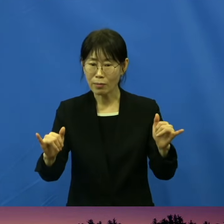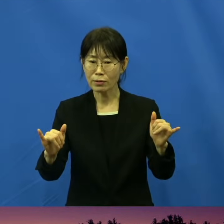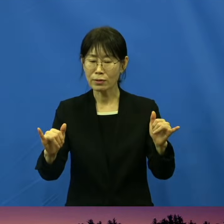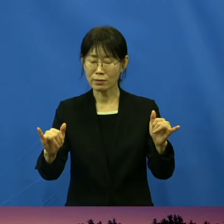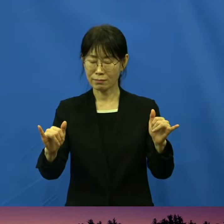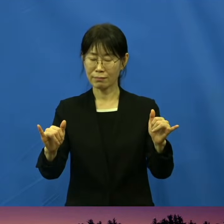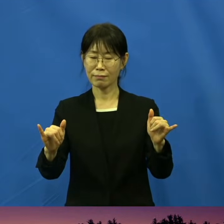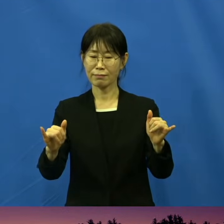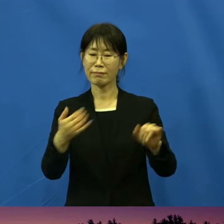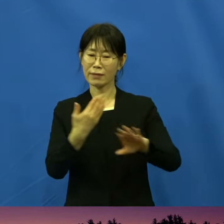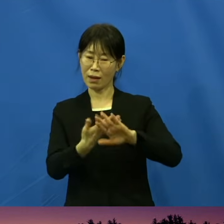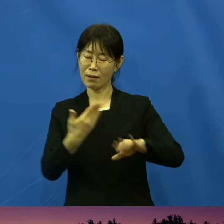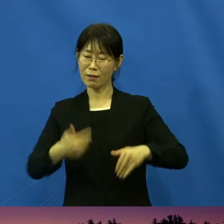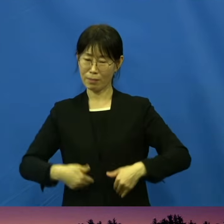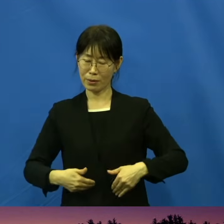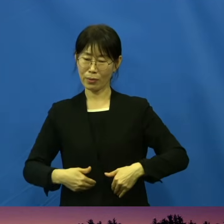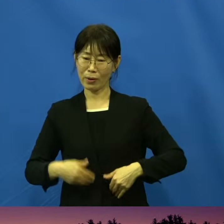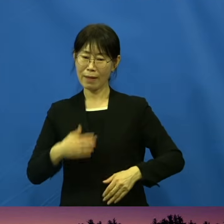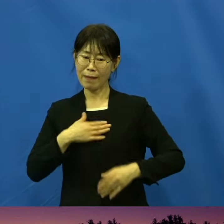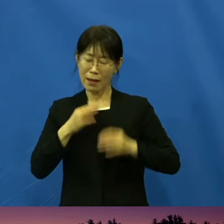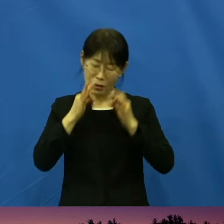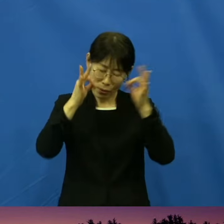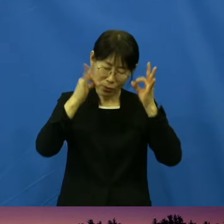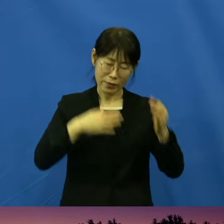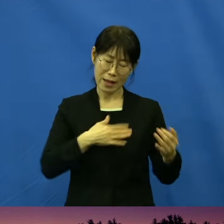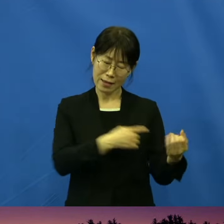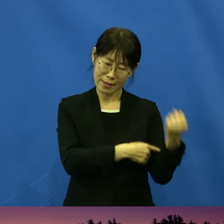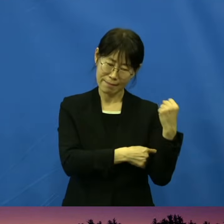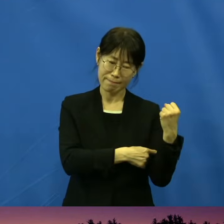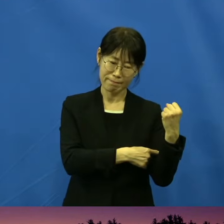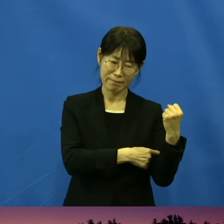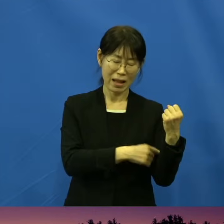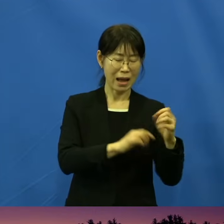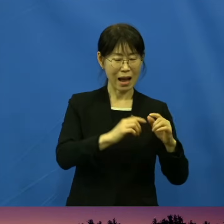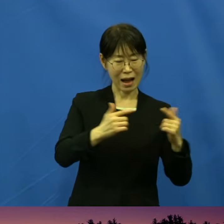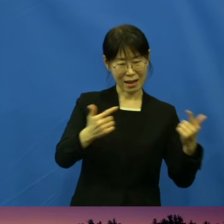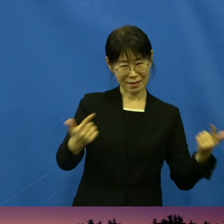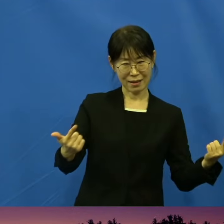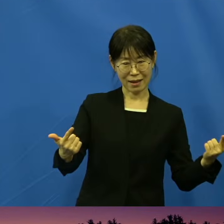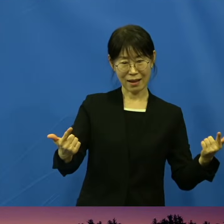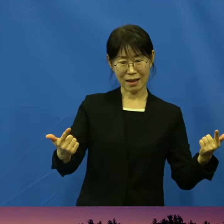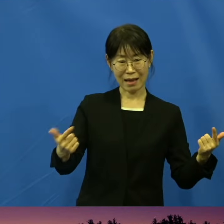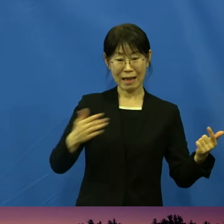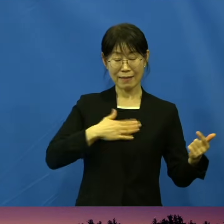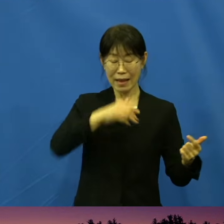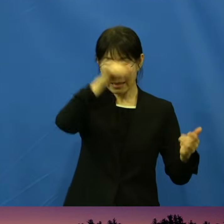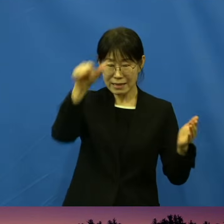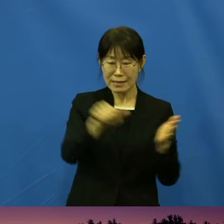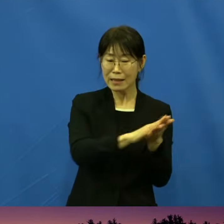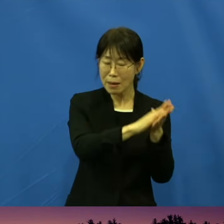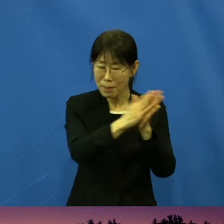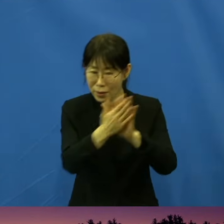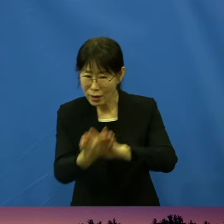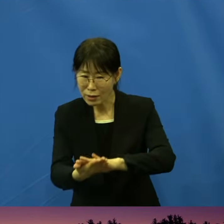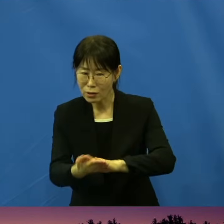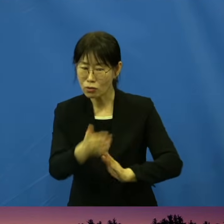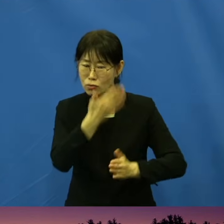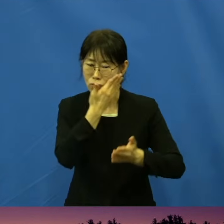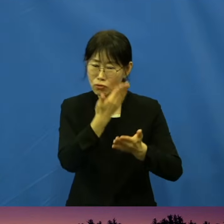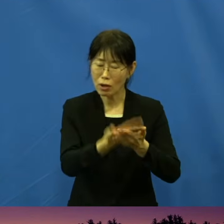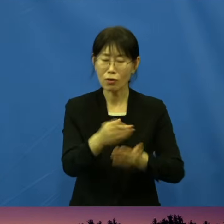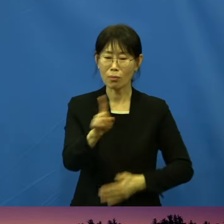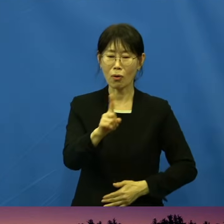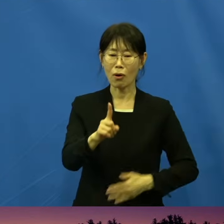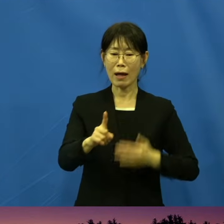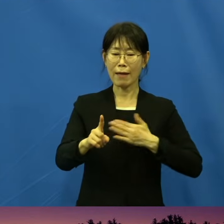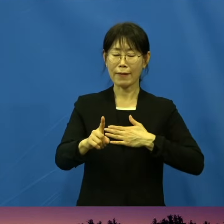여러분, 우리의 어떤 노력, 우리의 열심이 아니에요. 우리의 삶을 변화시키는 핵심은 내 안에 계신